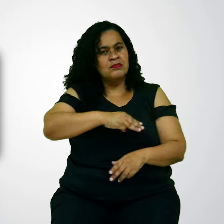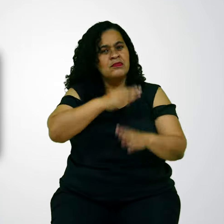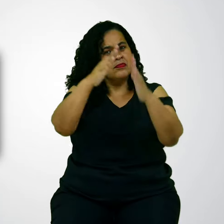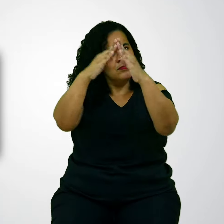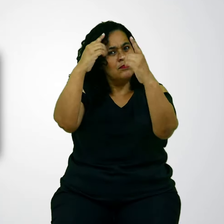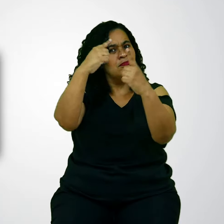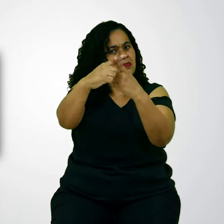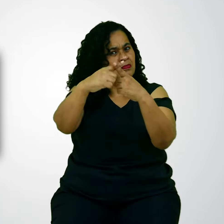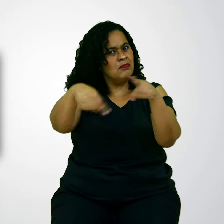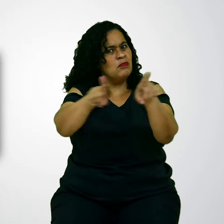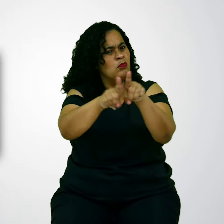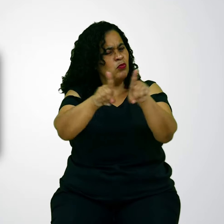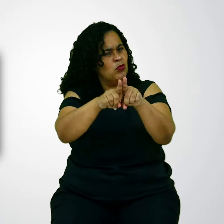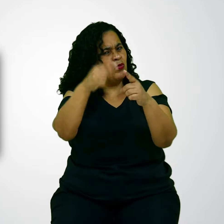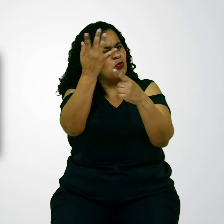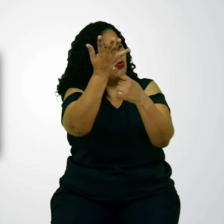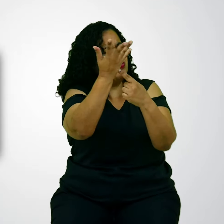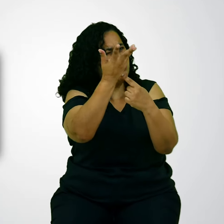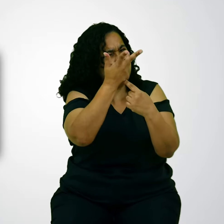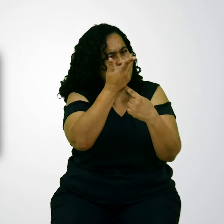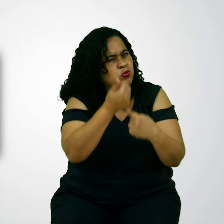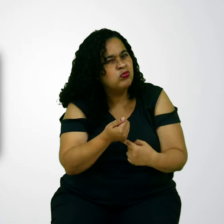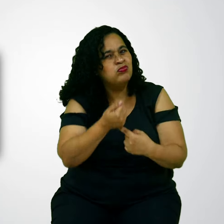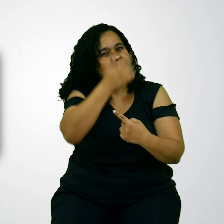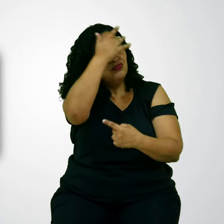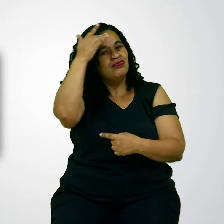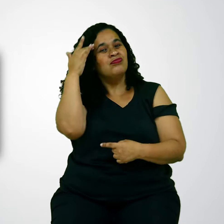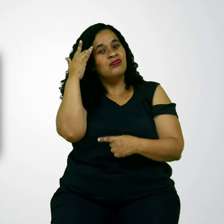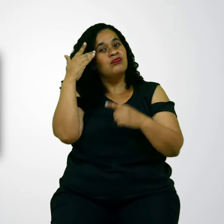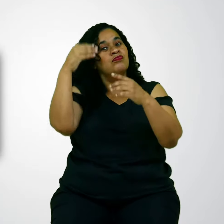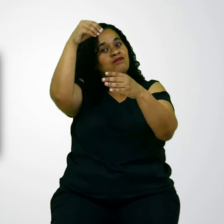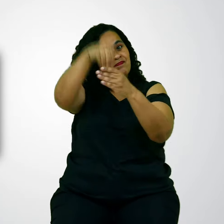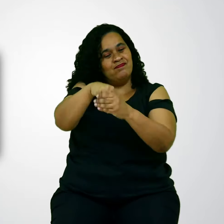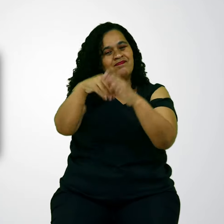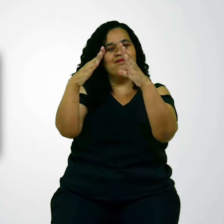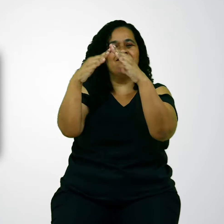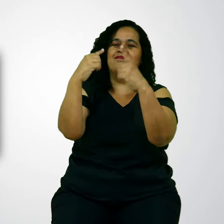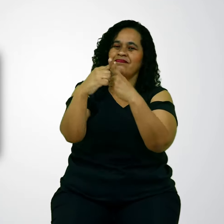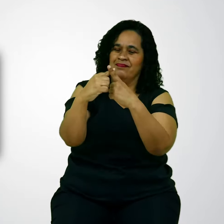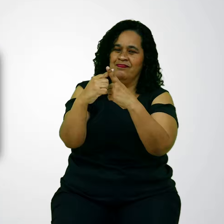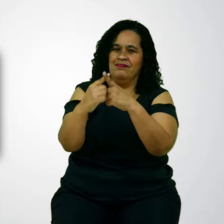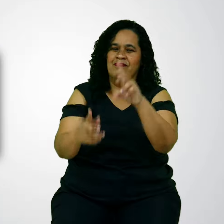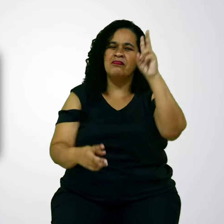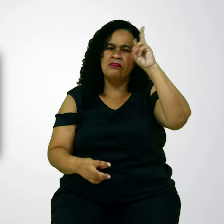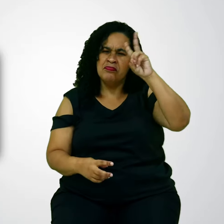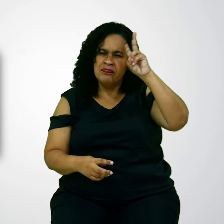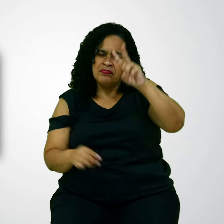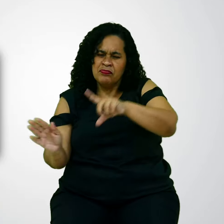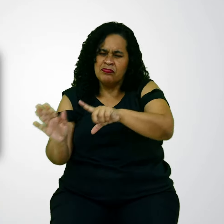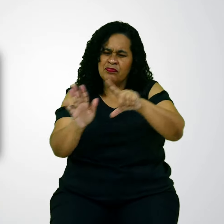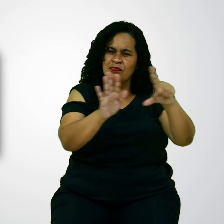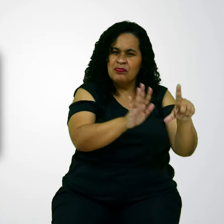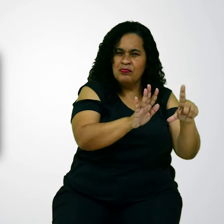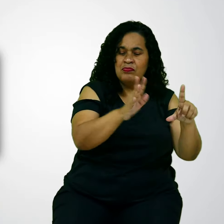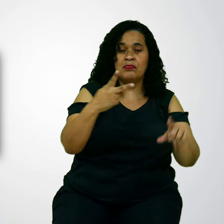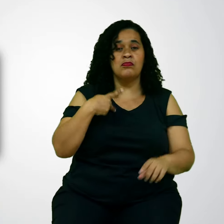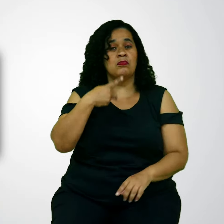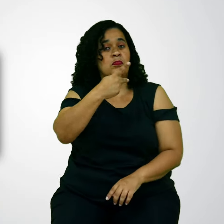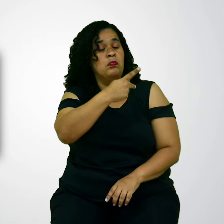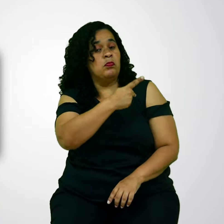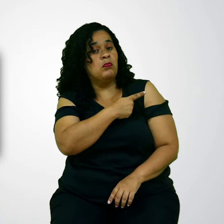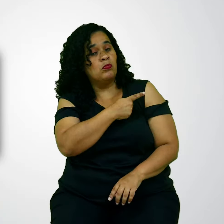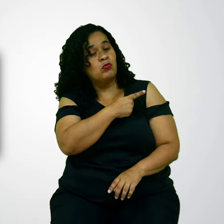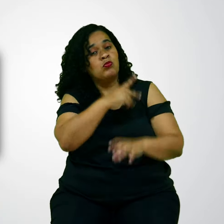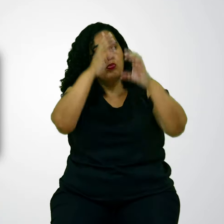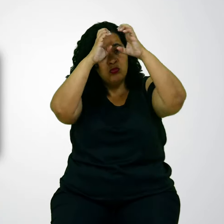está introduzido na igreja. Na semana passada nós recebemos aqui o pastor Eleilton. Nós tomamos aí